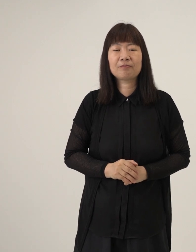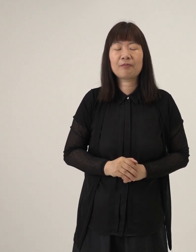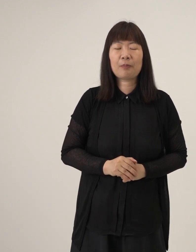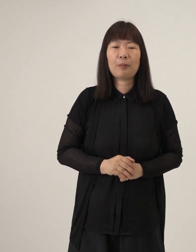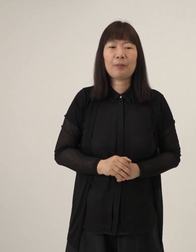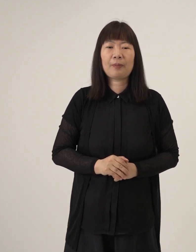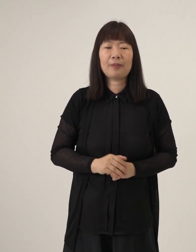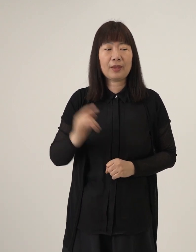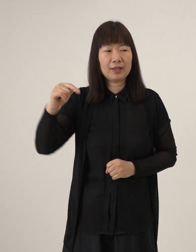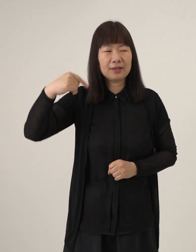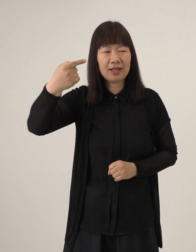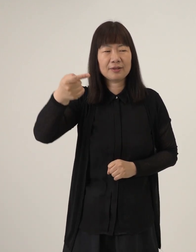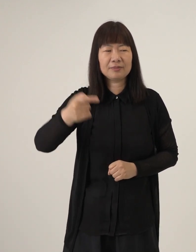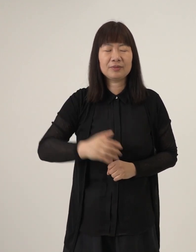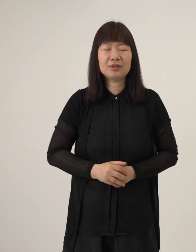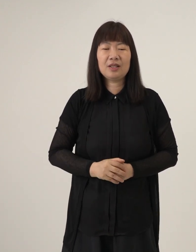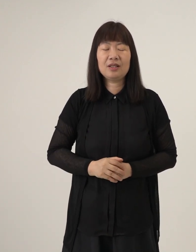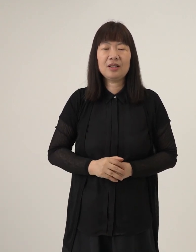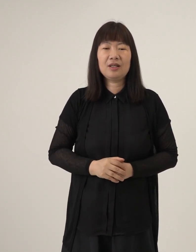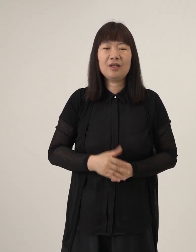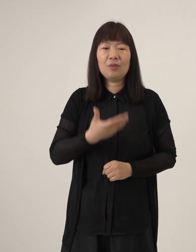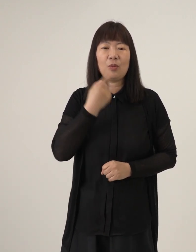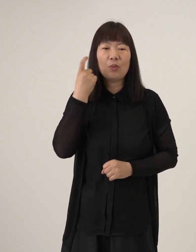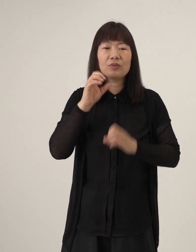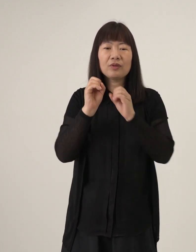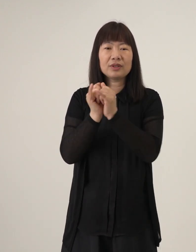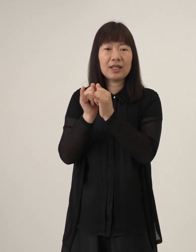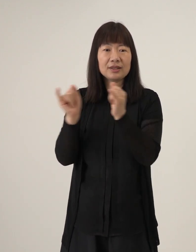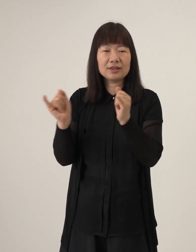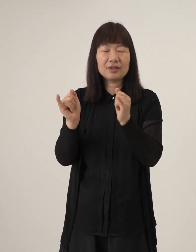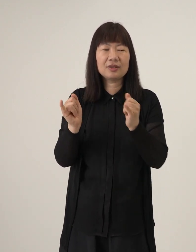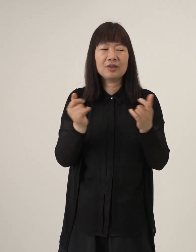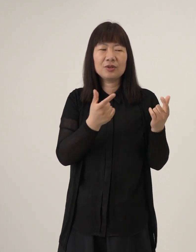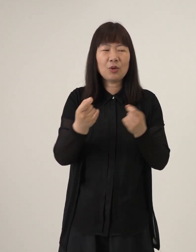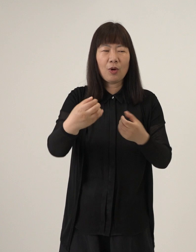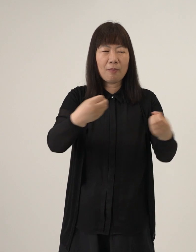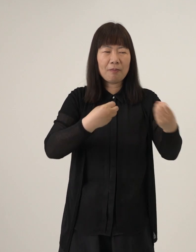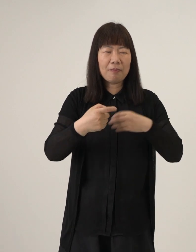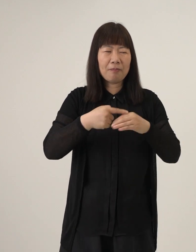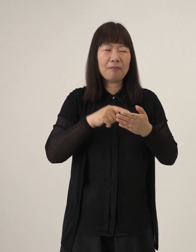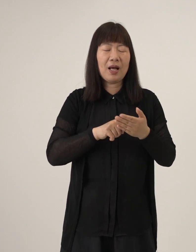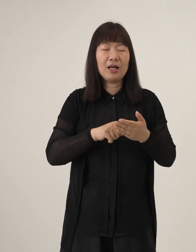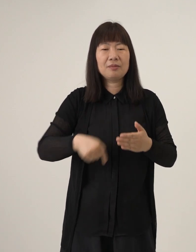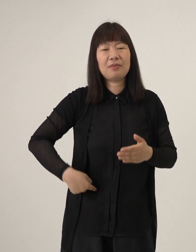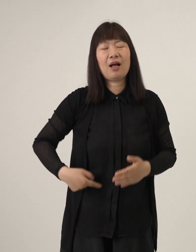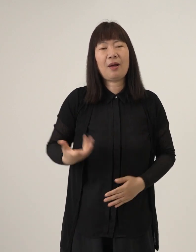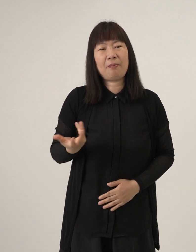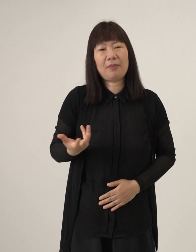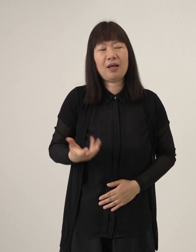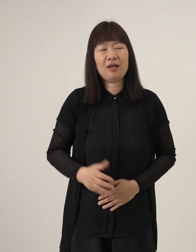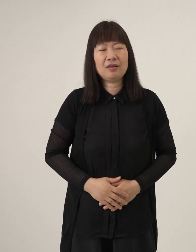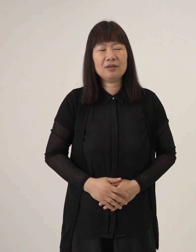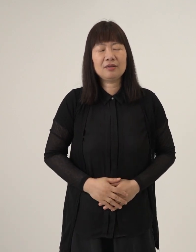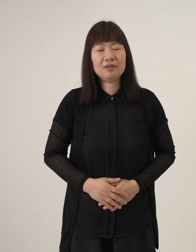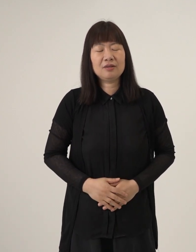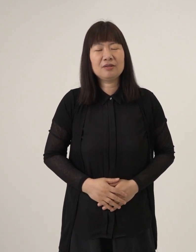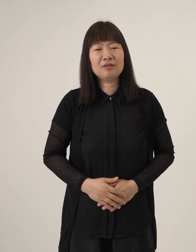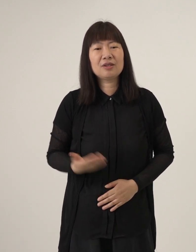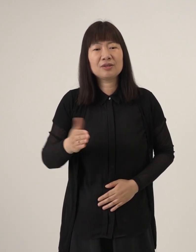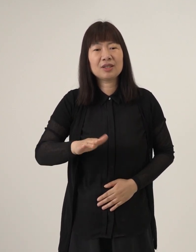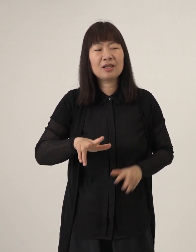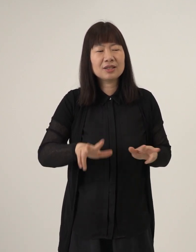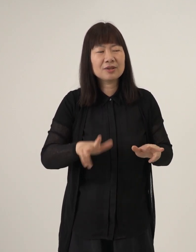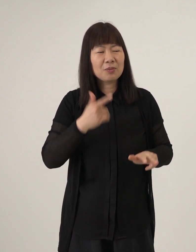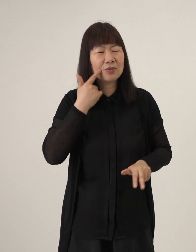그런데 그 다음에 선교사들이 너나 할 것 없이 던지는 말에 제가 가슴이 아팠던 거는, 근데 목사님